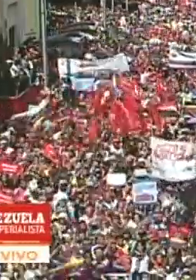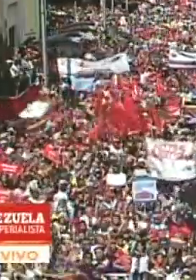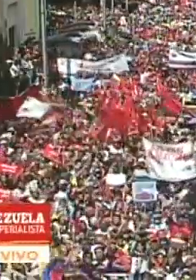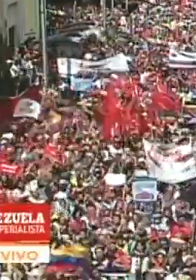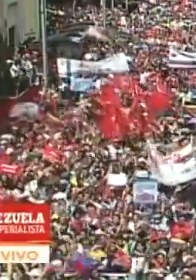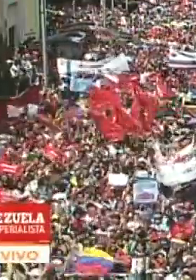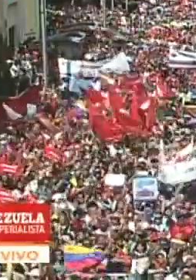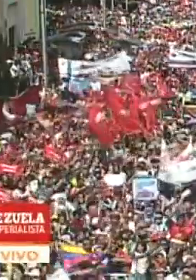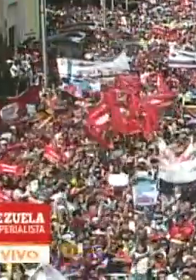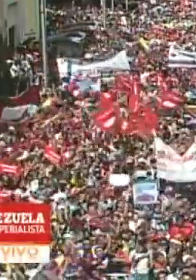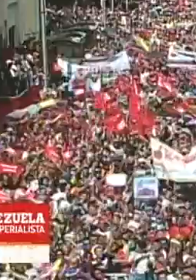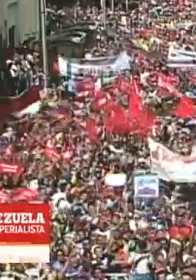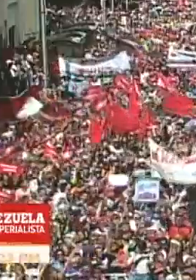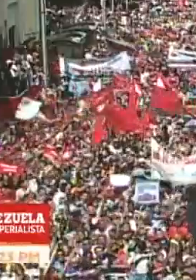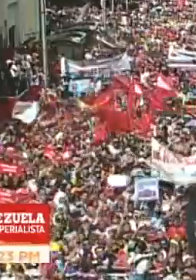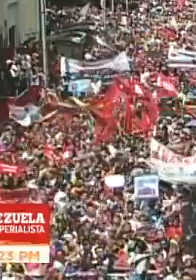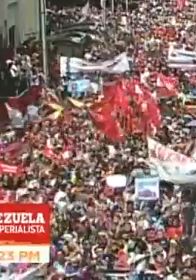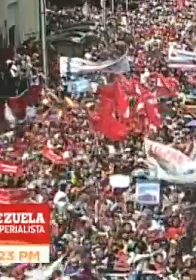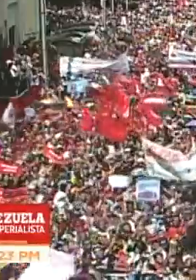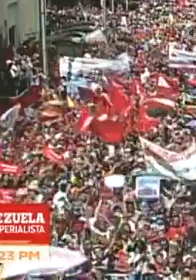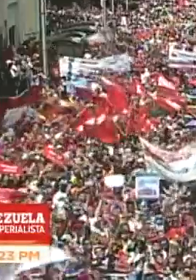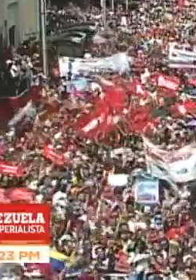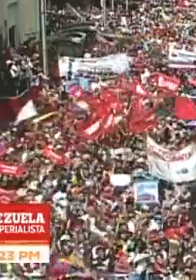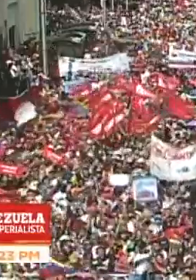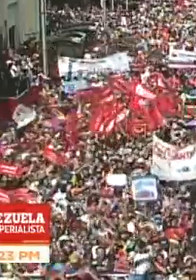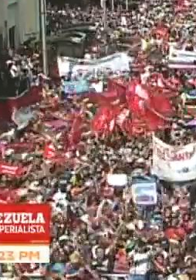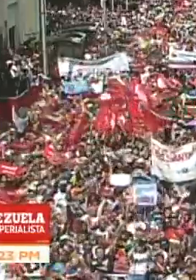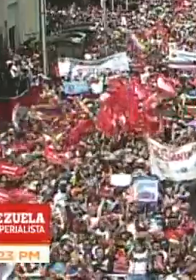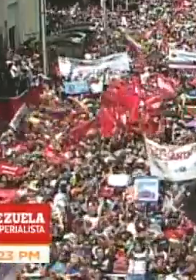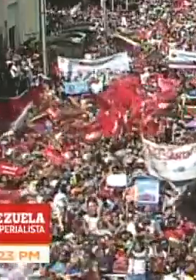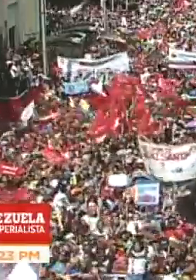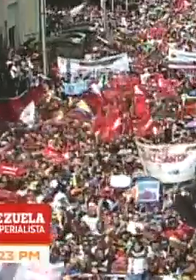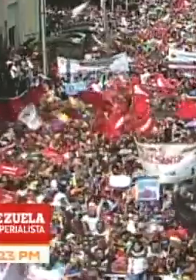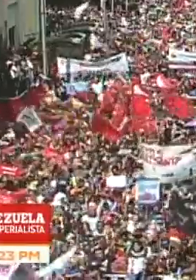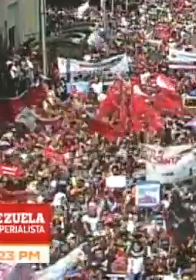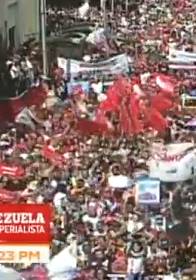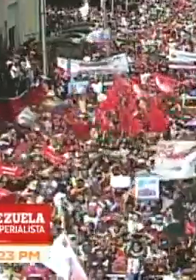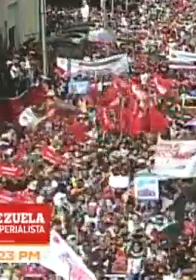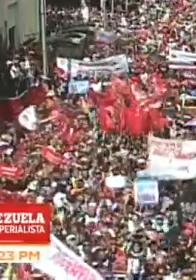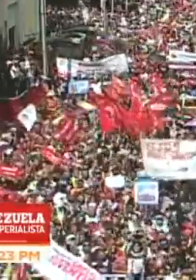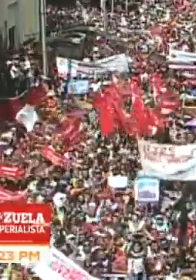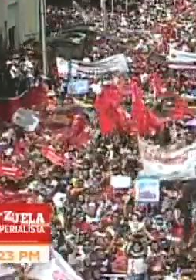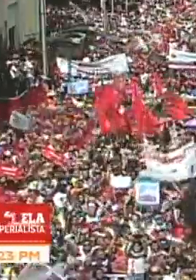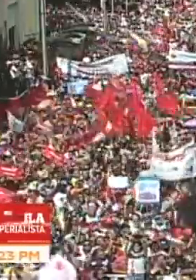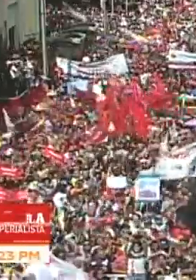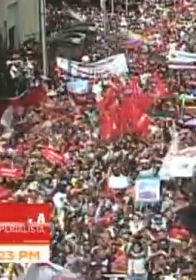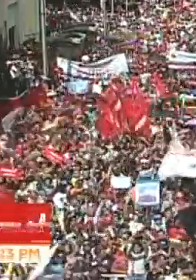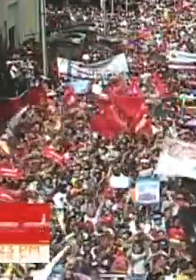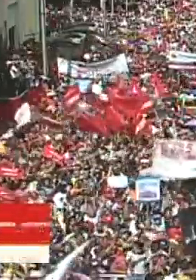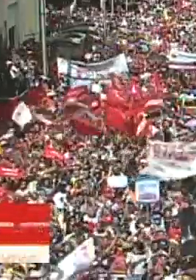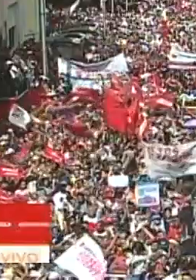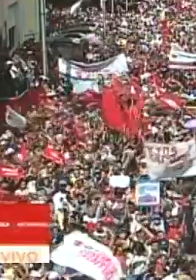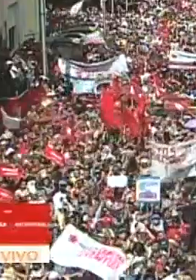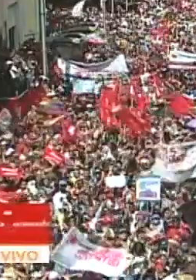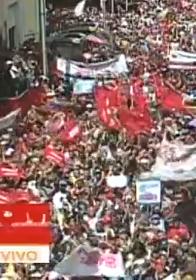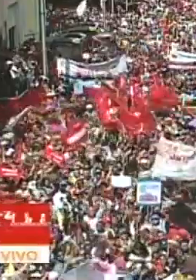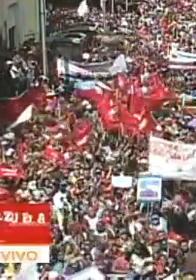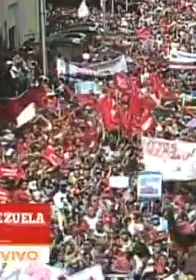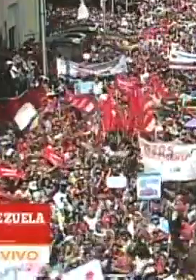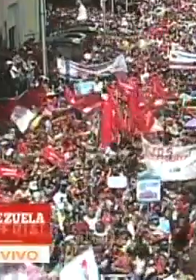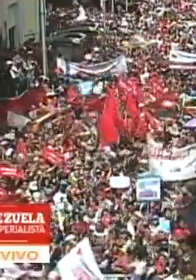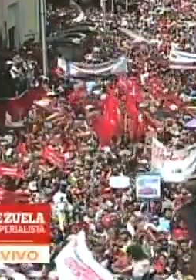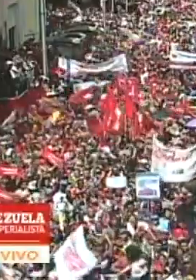revolucionario! ¡Arriba, arriba, arriba, arriba, arriba! ¡Y revolucionario! ¡Saludo solidario